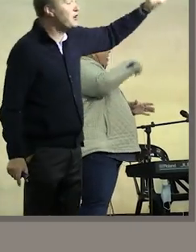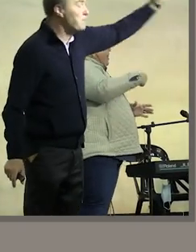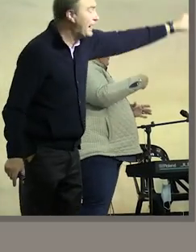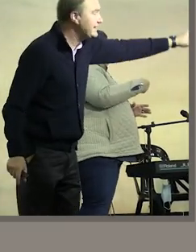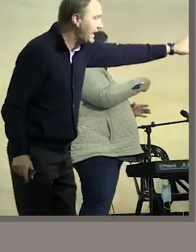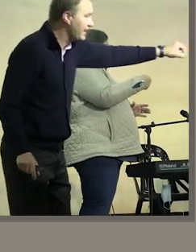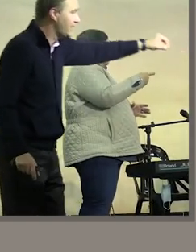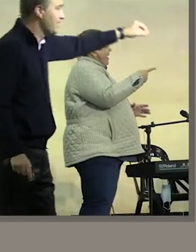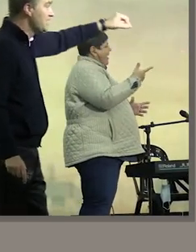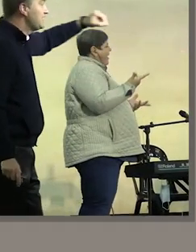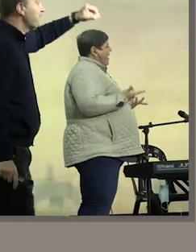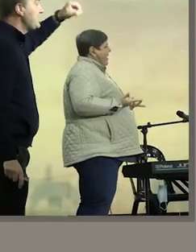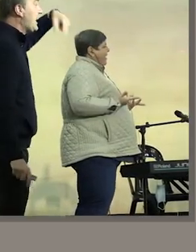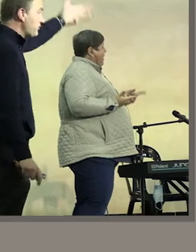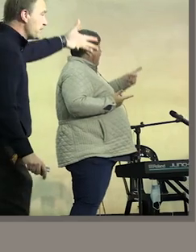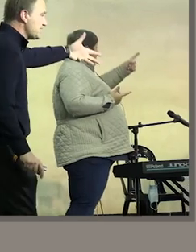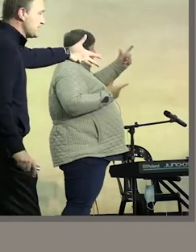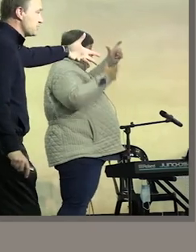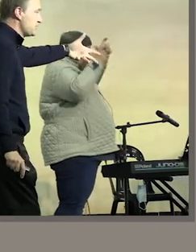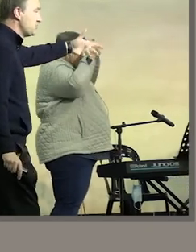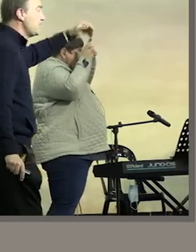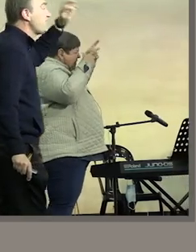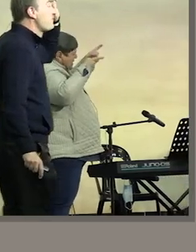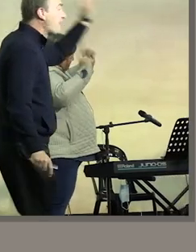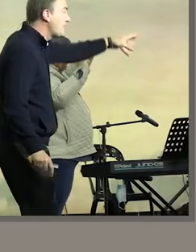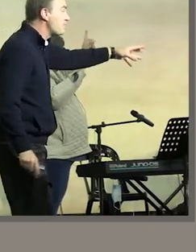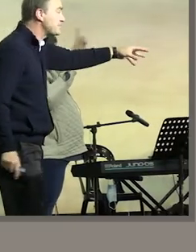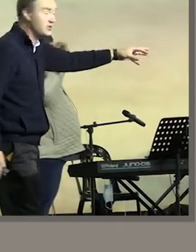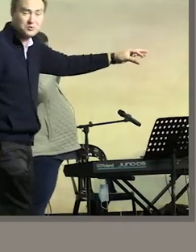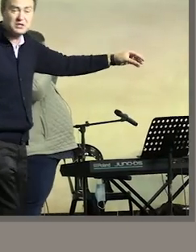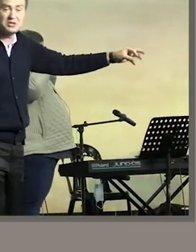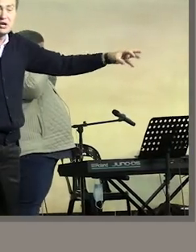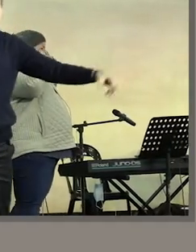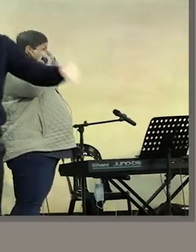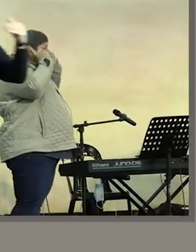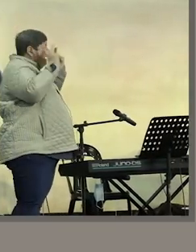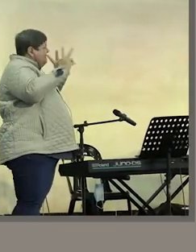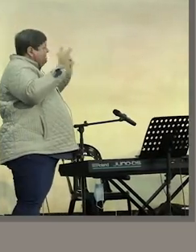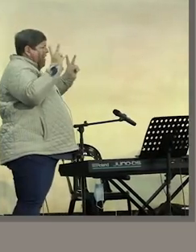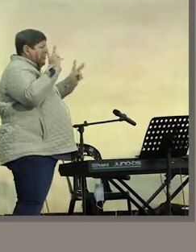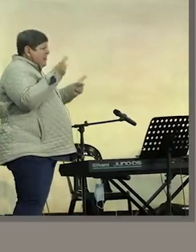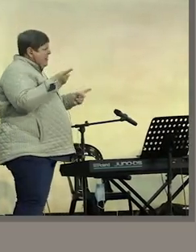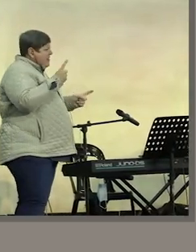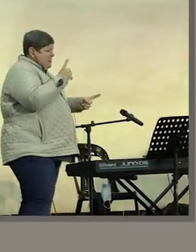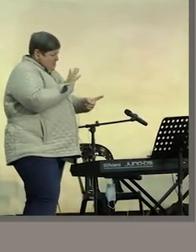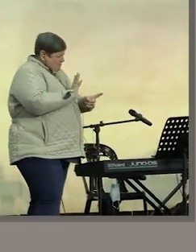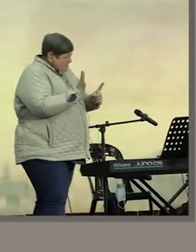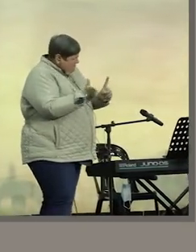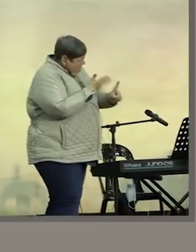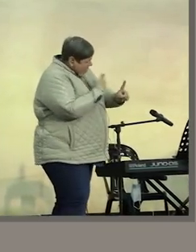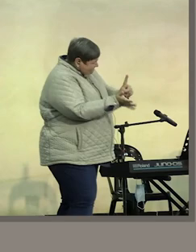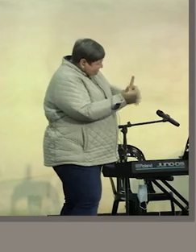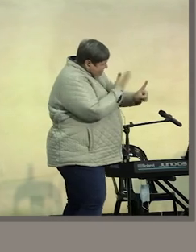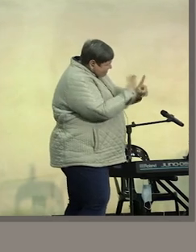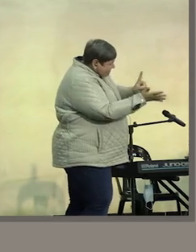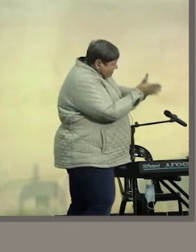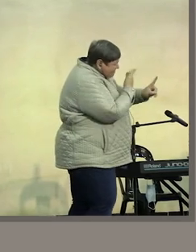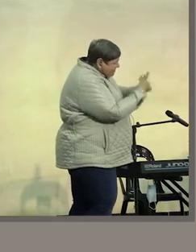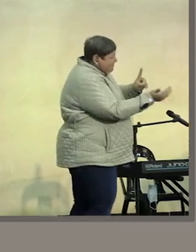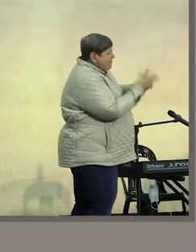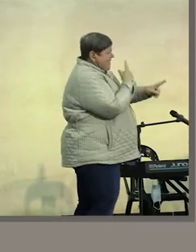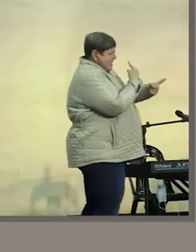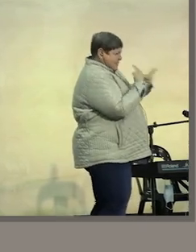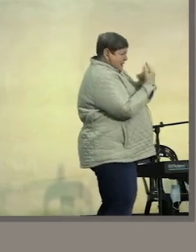dit wat daar buite aangaan, dit wat die duiwel besig is om te doen, dit wat die vyand besig is om te doen in ons kinders se lewens, hy is besig om by ver te